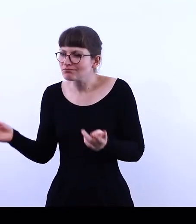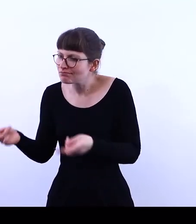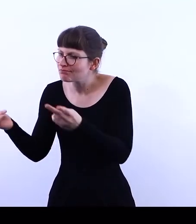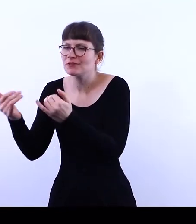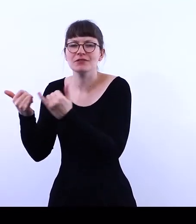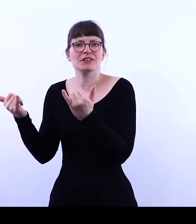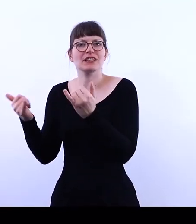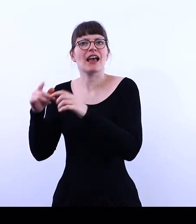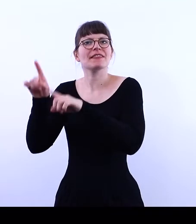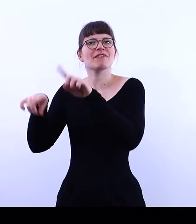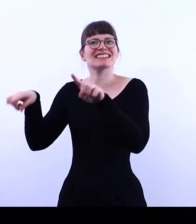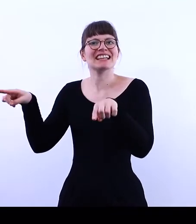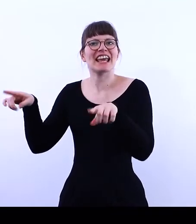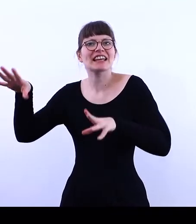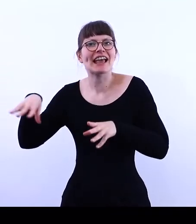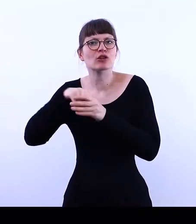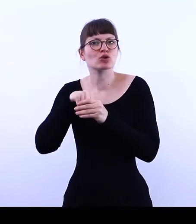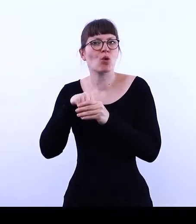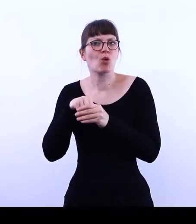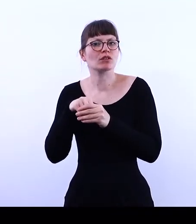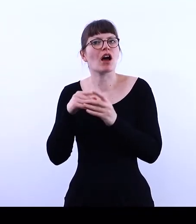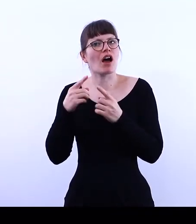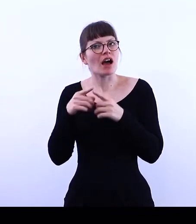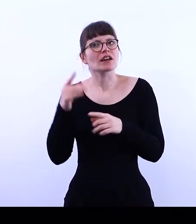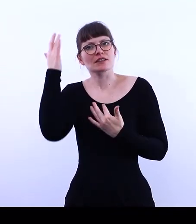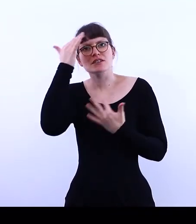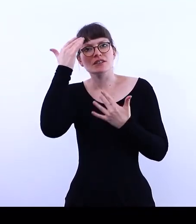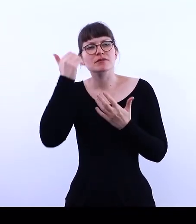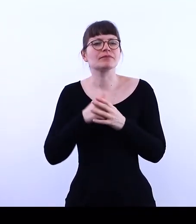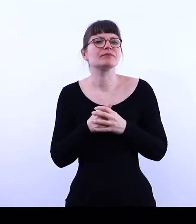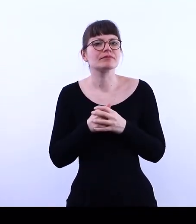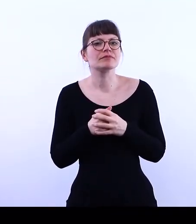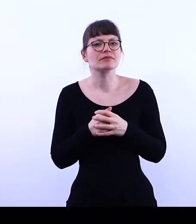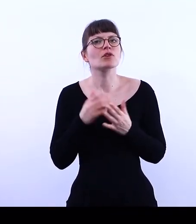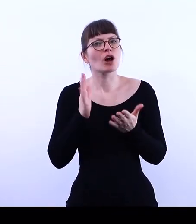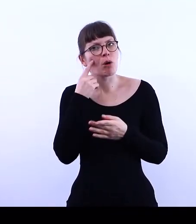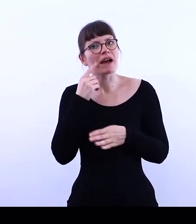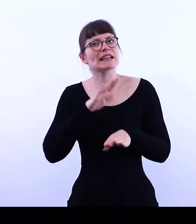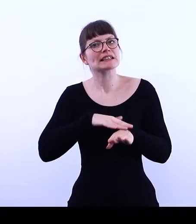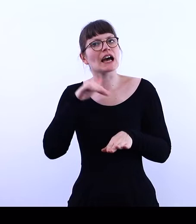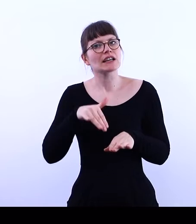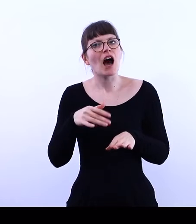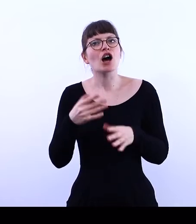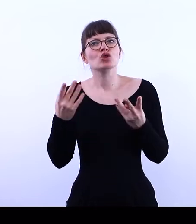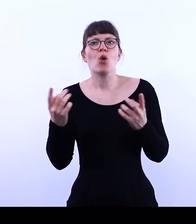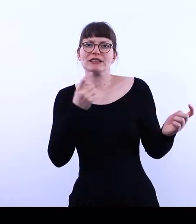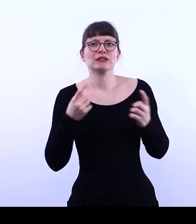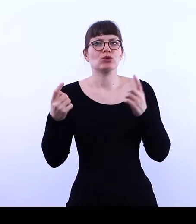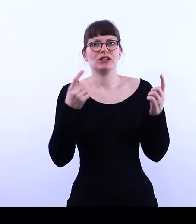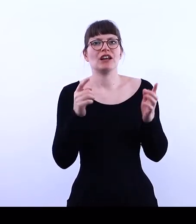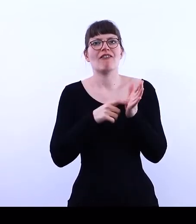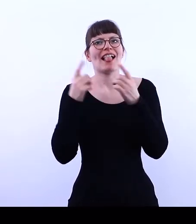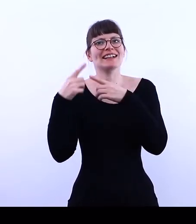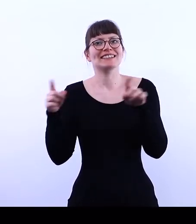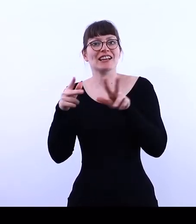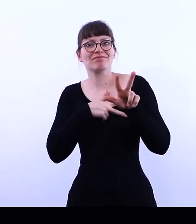Frage von Diversität, von Inklusion stellt sich nochmal anders und es gibt gerade Zeit, diese Fragen auch zu diskutieren, was sehr schön ist und wir tun dies eben auch